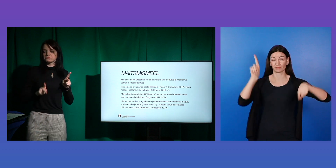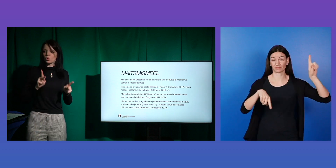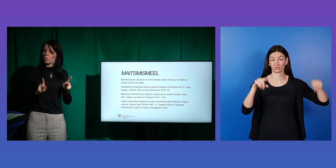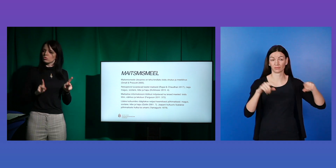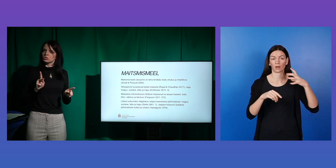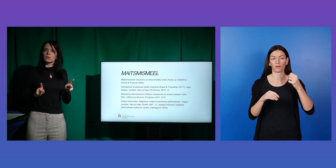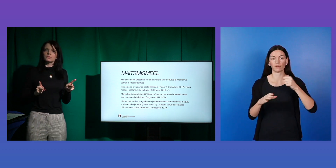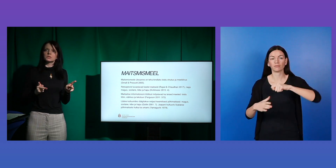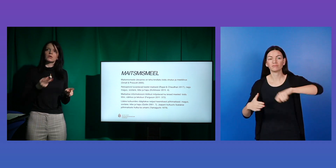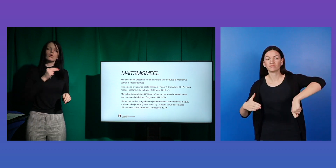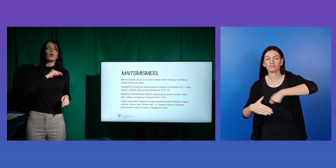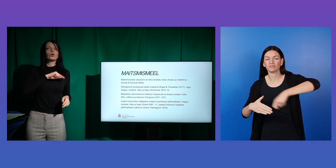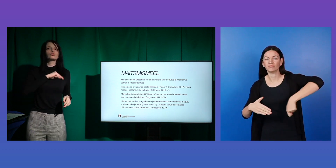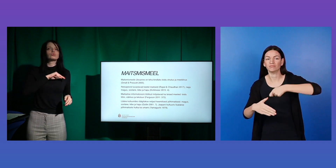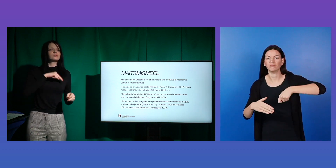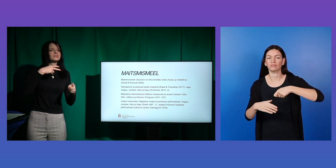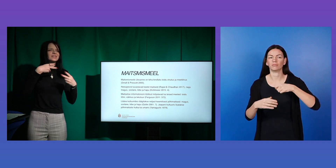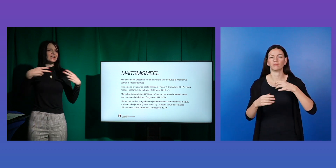Kultuurid on loomulikult erinevad,